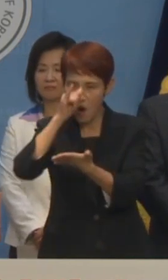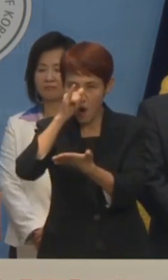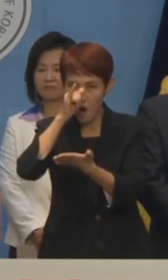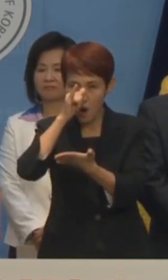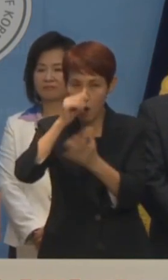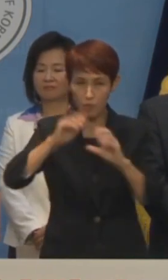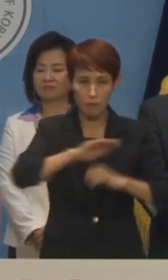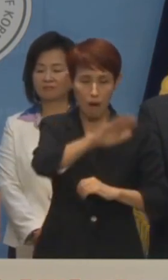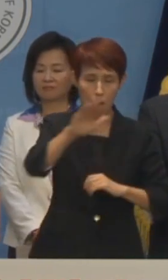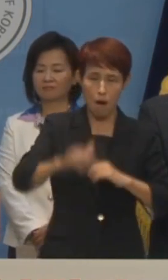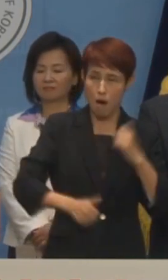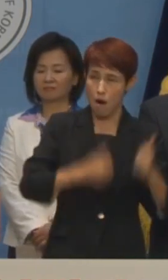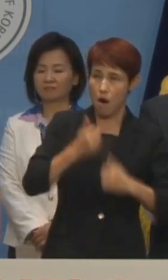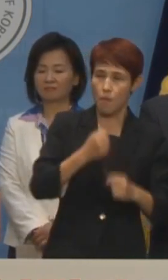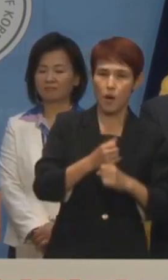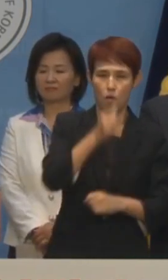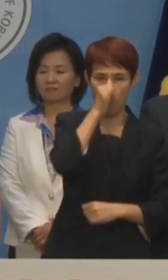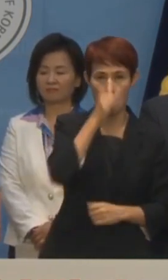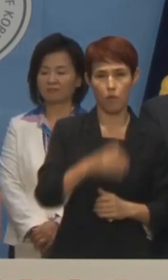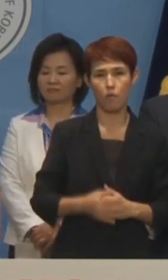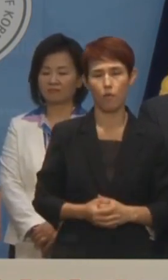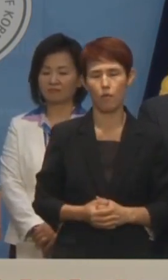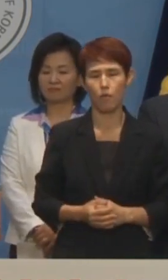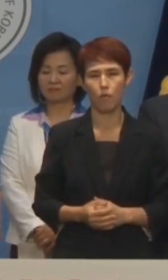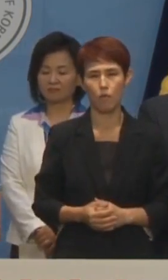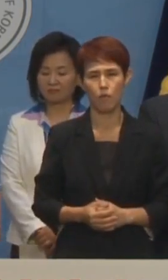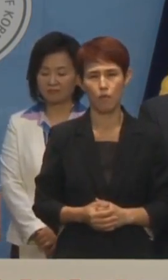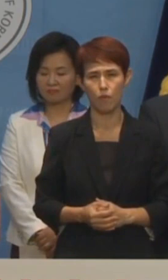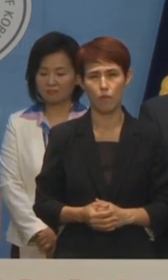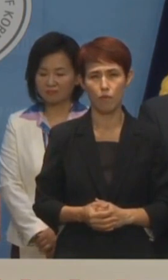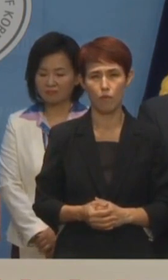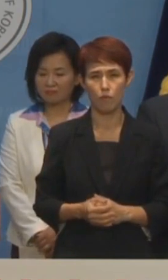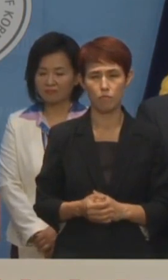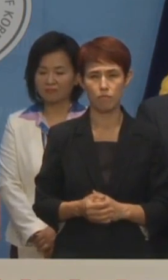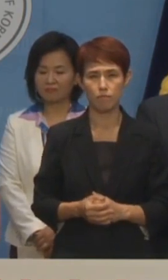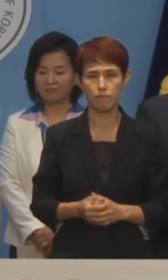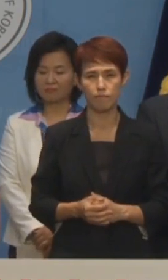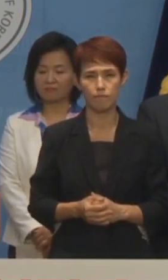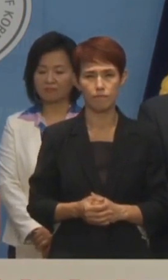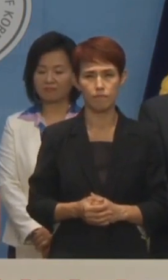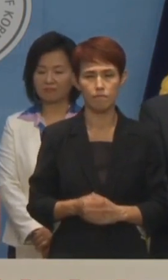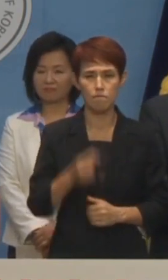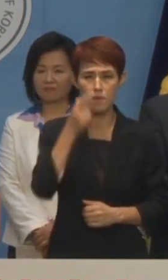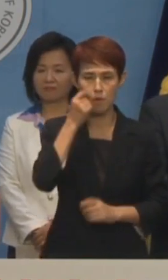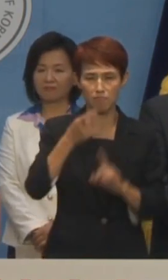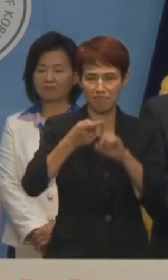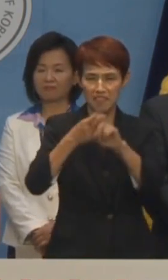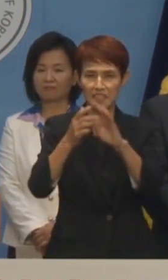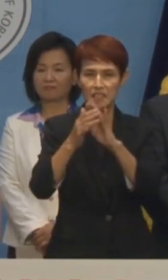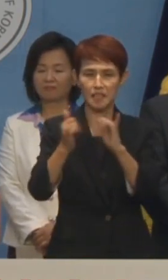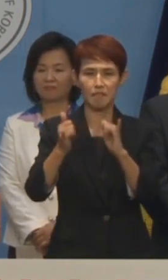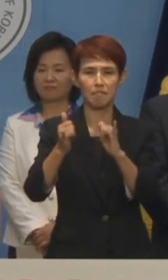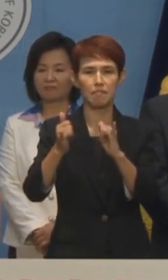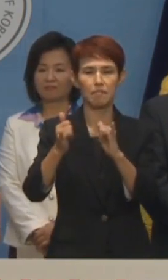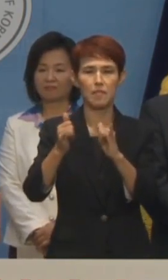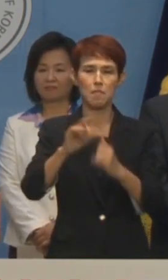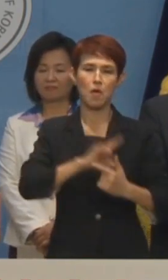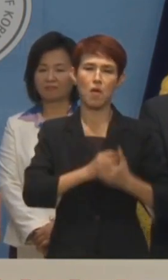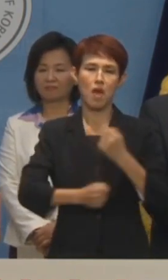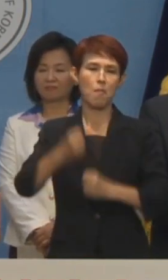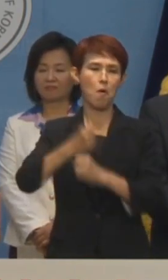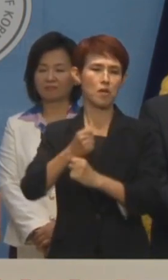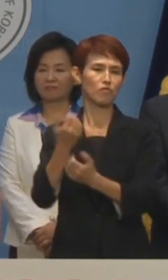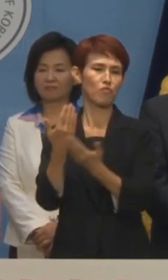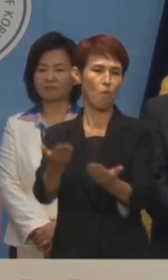신민으로 전락시켰을 뿐만 아니라 취임 일성으로 친일파들의 명예회복을